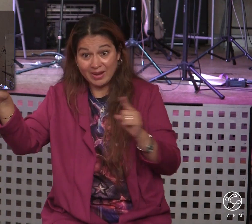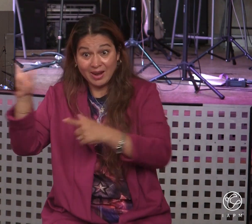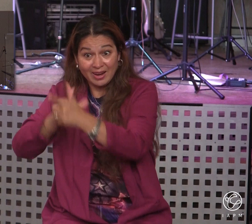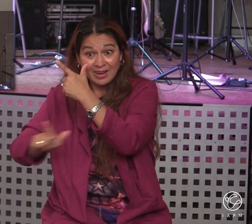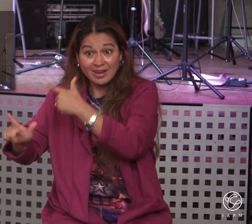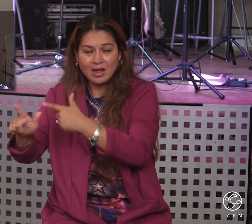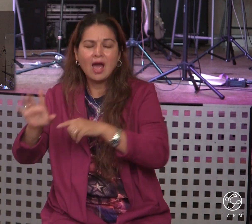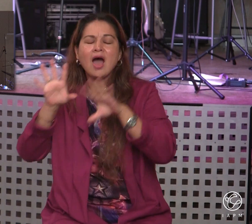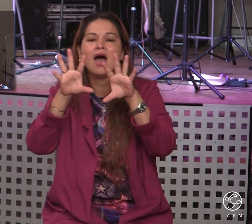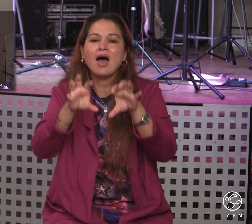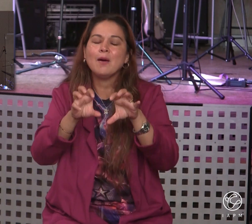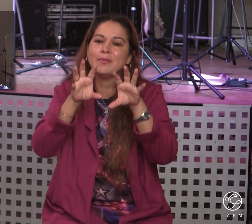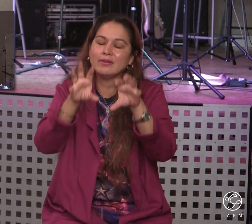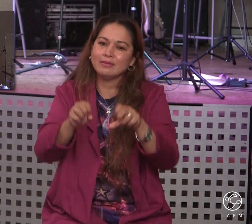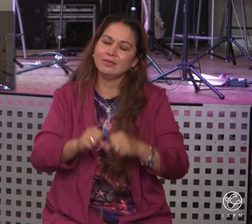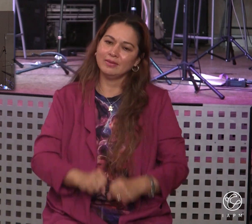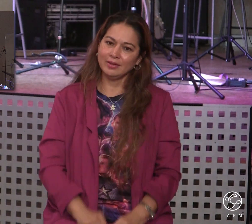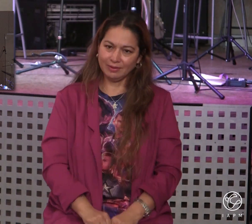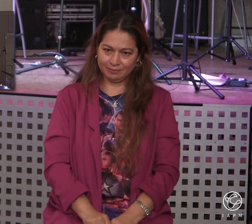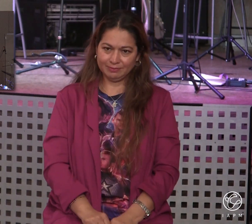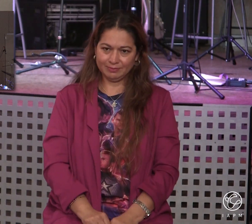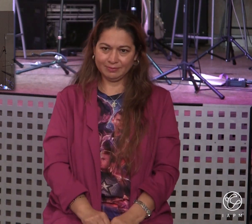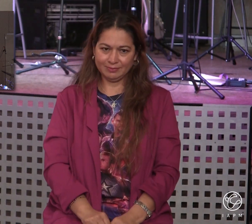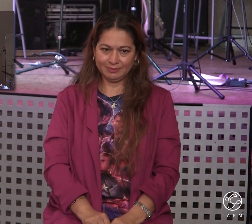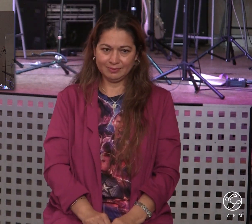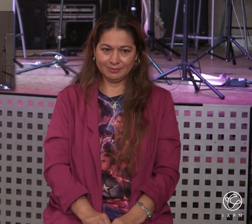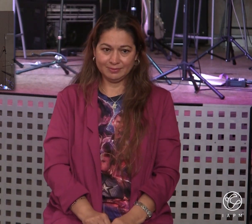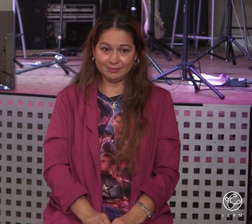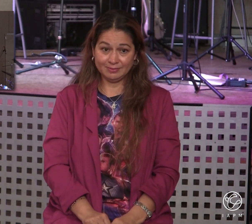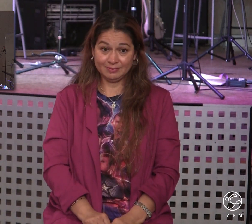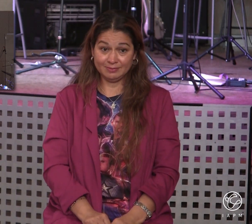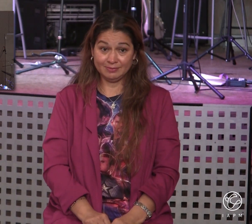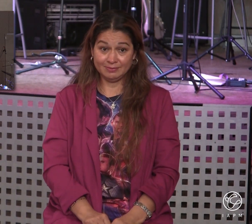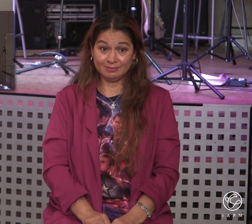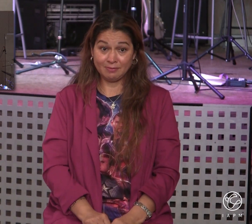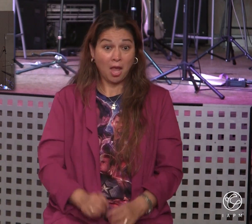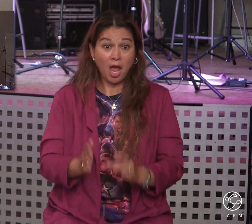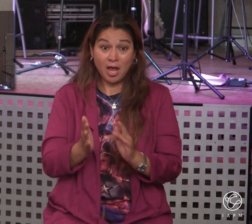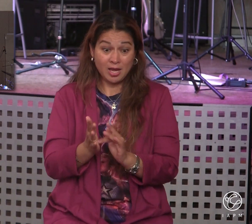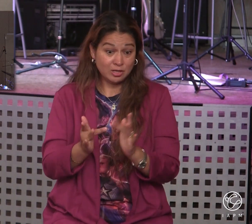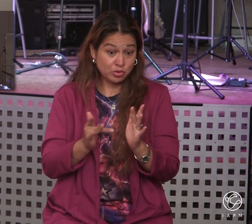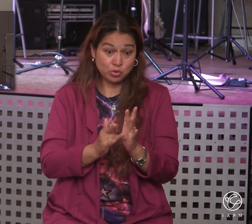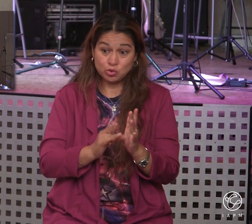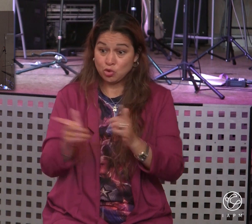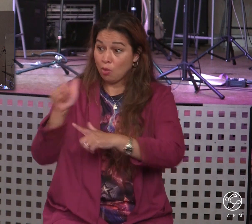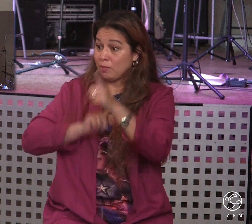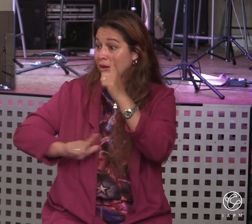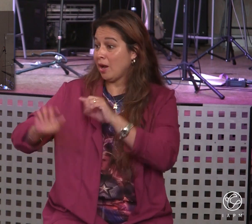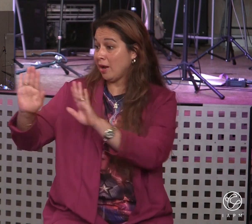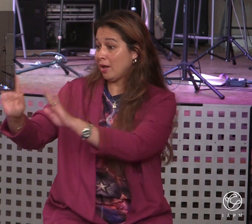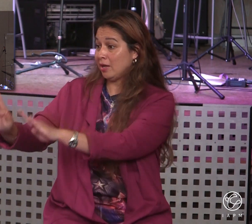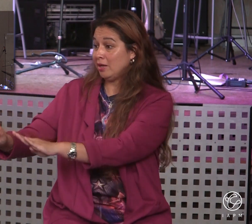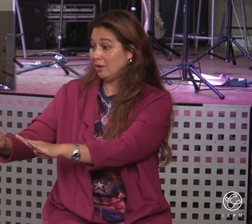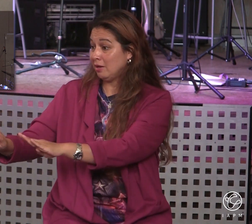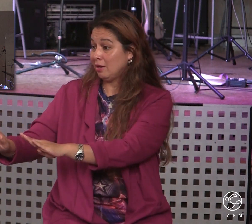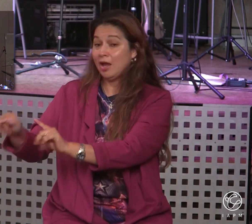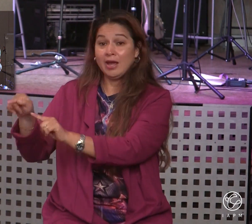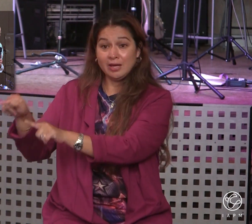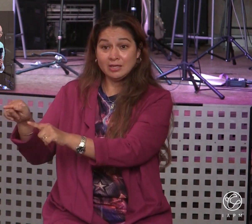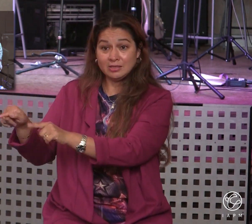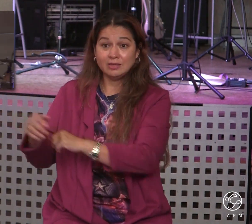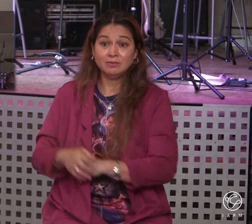estar en Capernaum, quien tenía que estar en la tormenta anterior en Decápolis, enfrentándose al endemoniado gadareno,